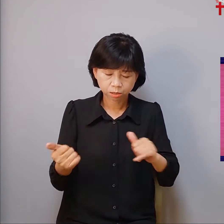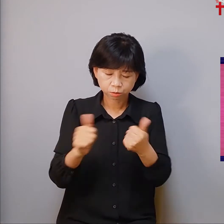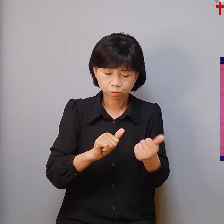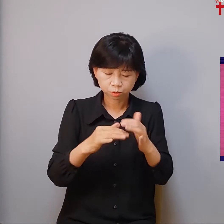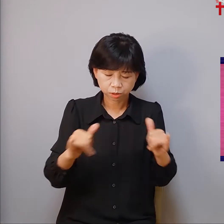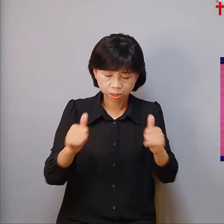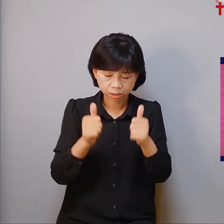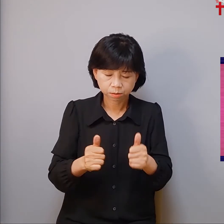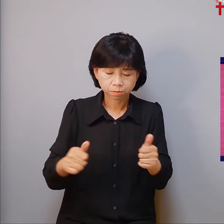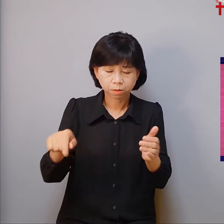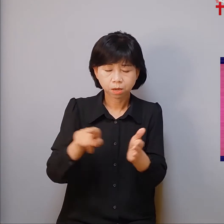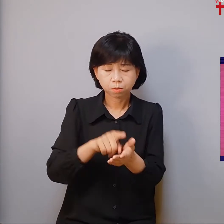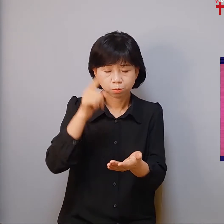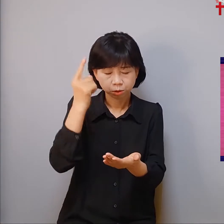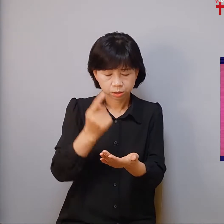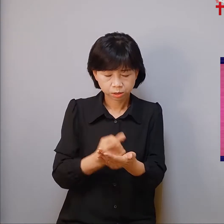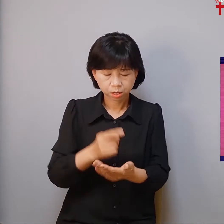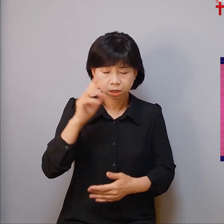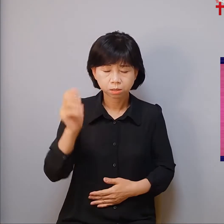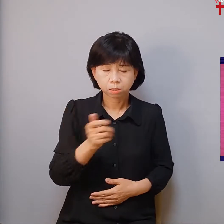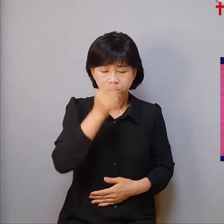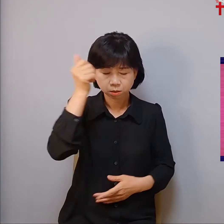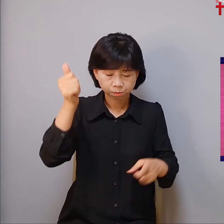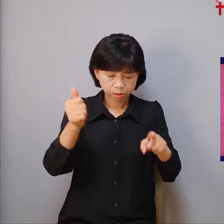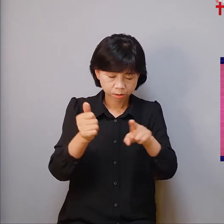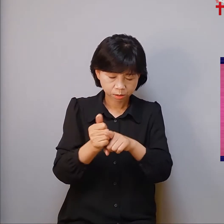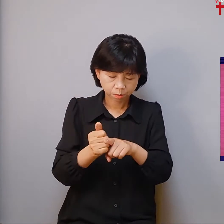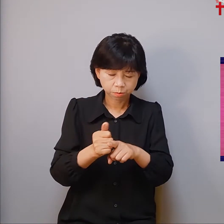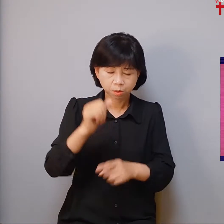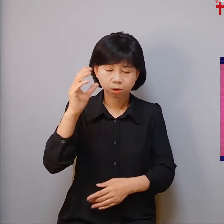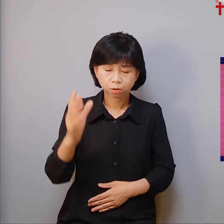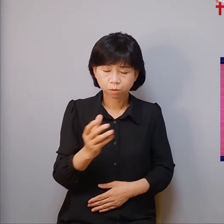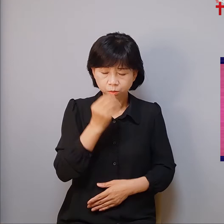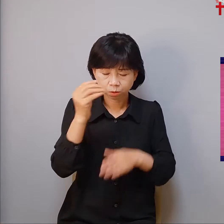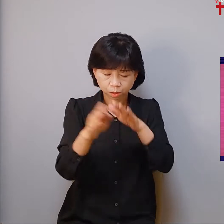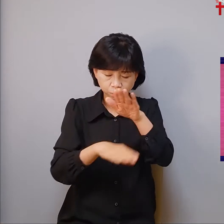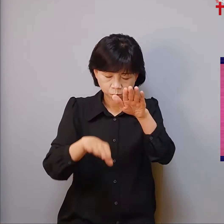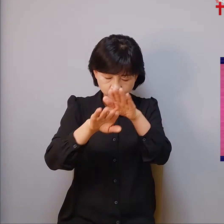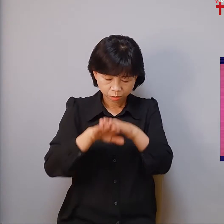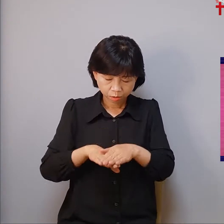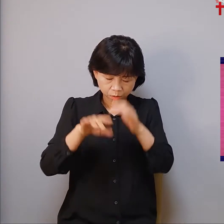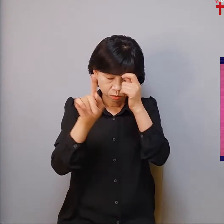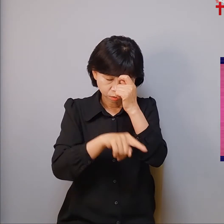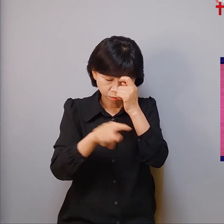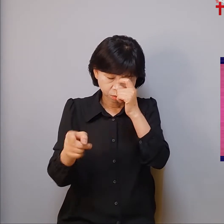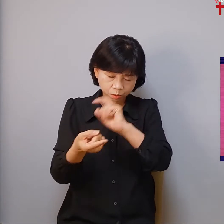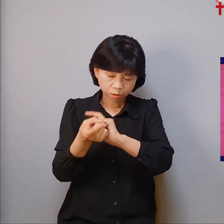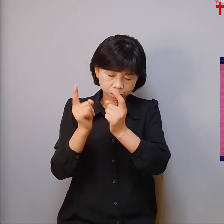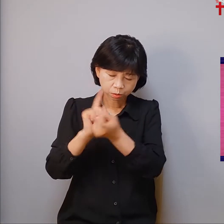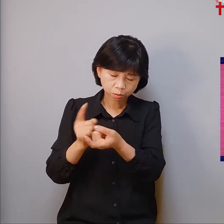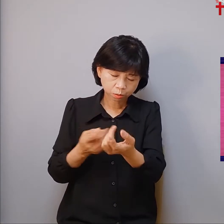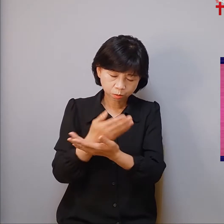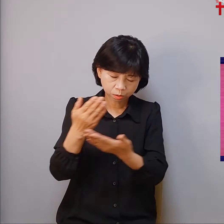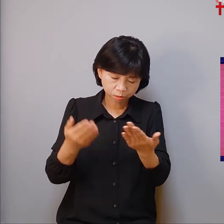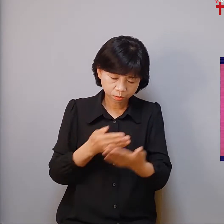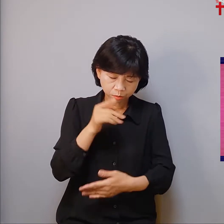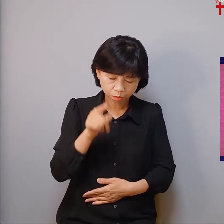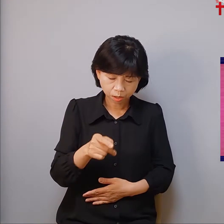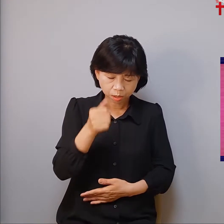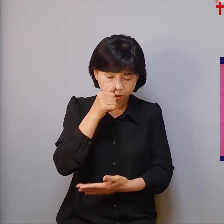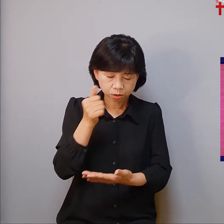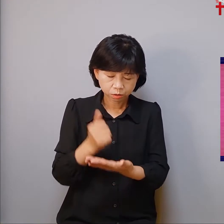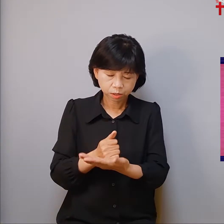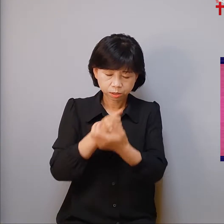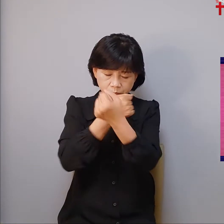죽은 자를 심판하러 오시리라. 성령을 믿사오며 거룩한 공예와 성도가 서로 교통하는